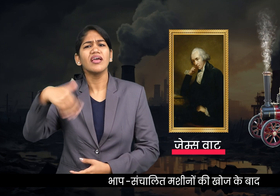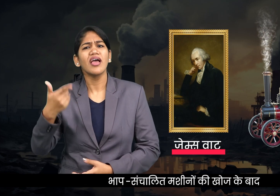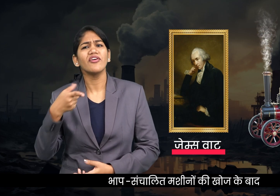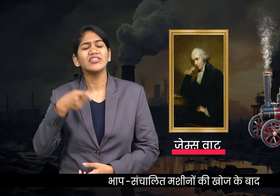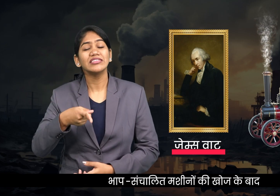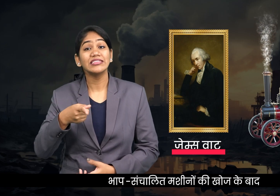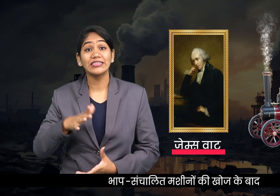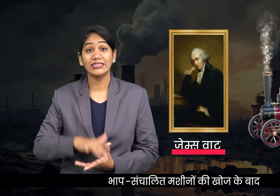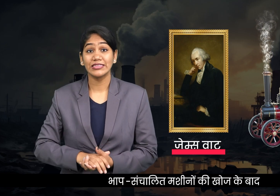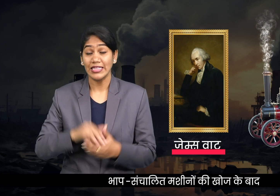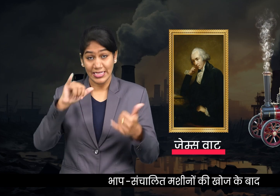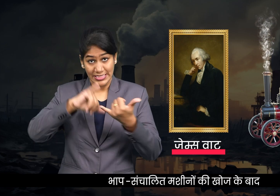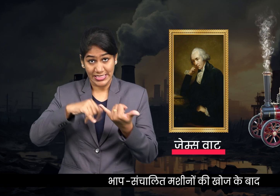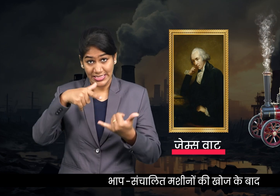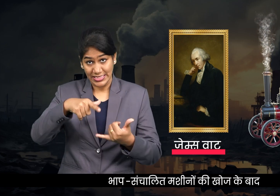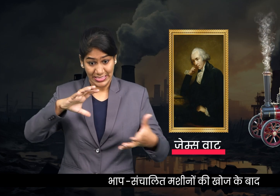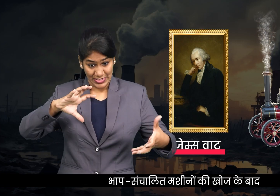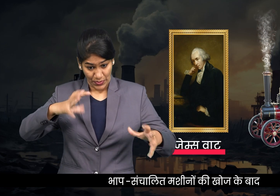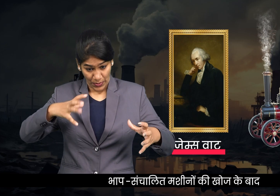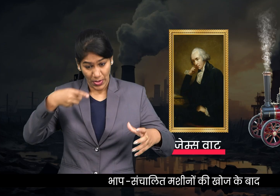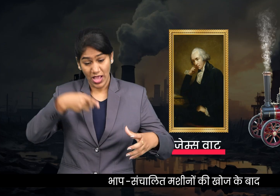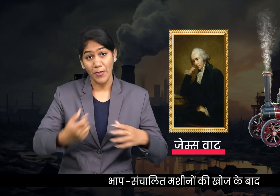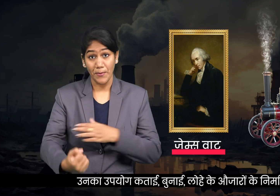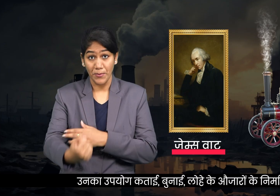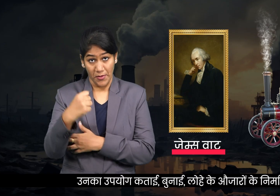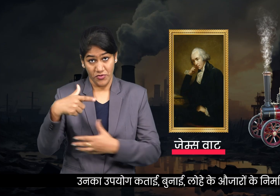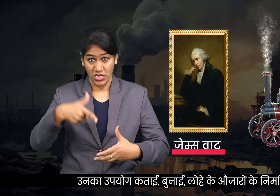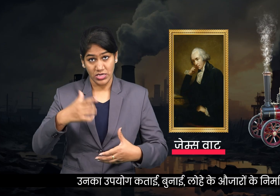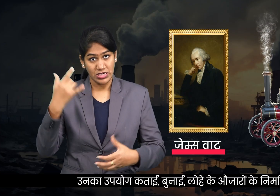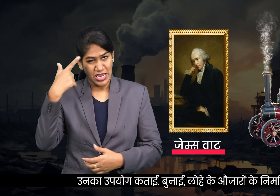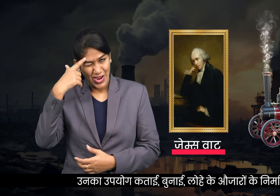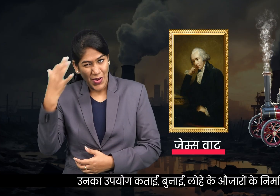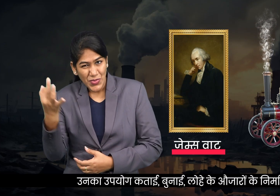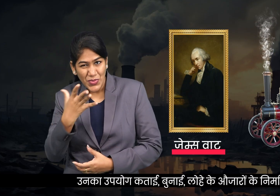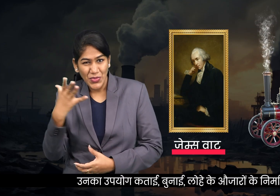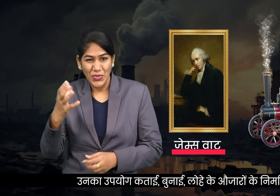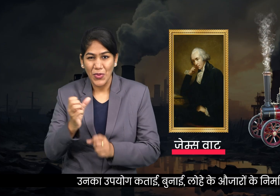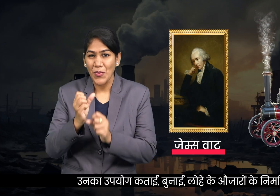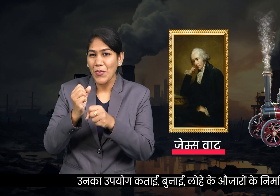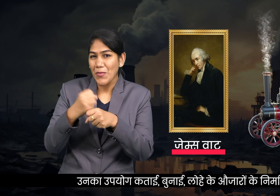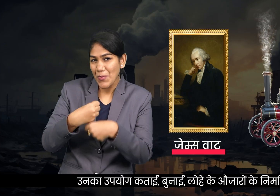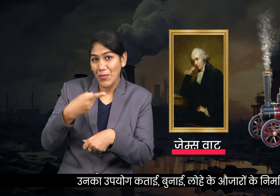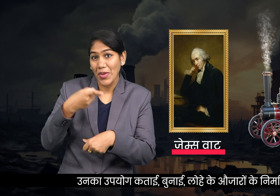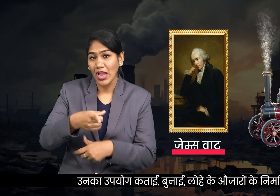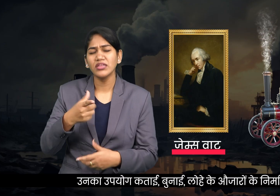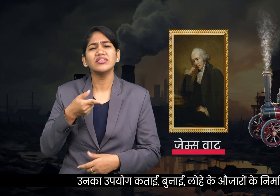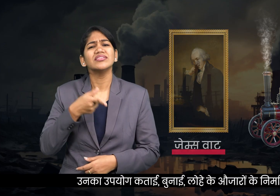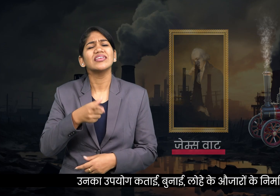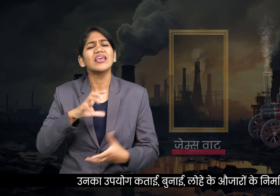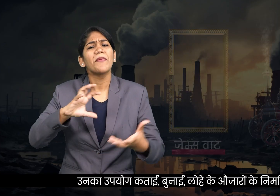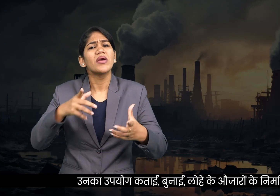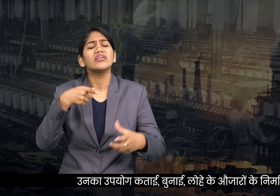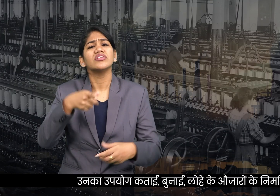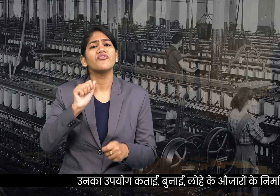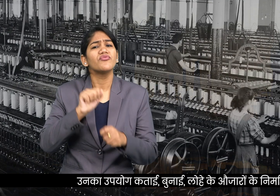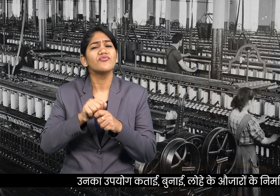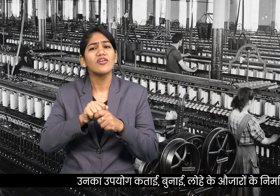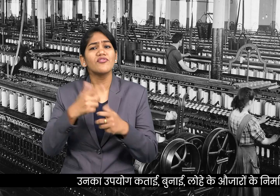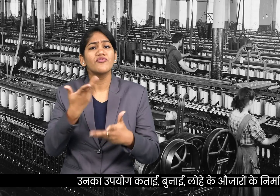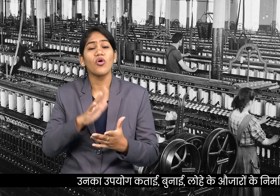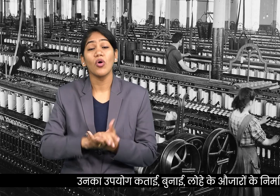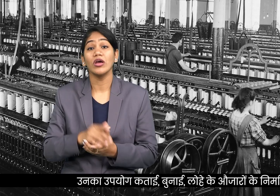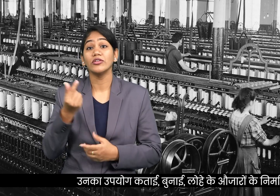भाप संचालित मशीनों की खोज के बाद उनका उपयोग कताई, बुनाई, लोहे